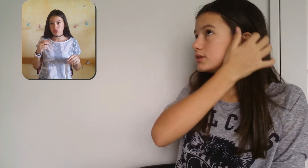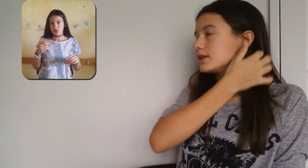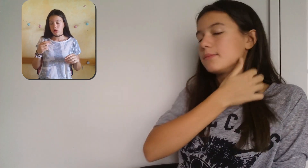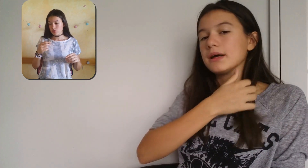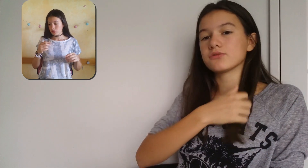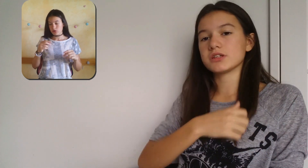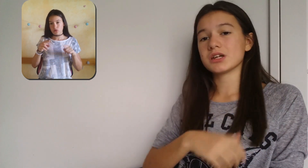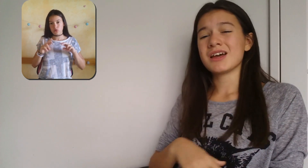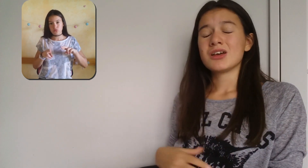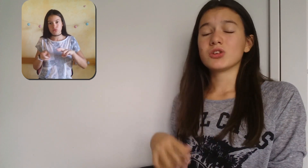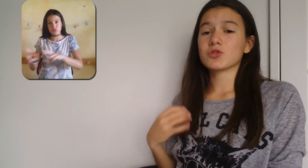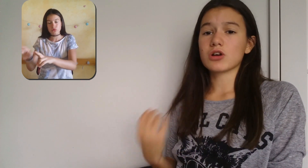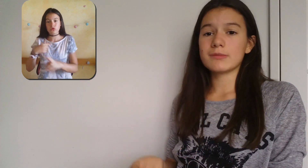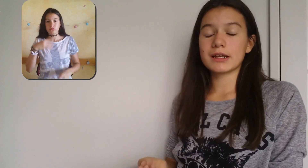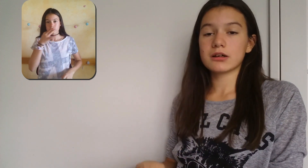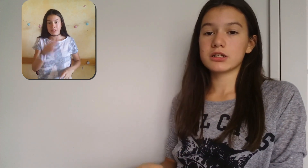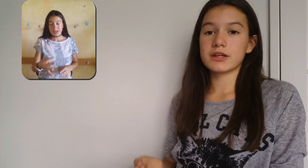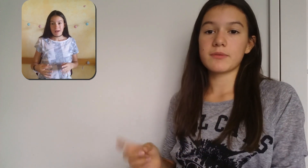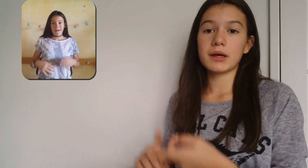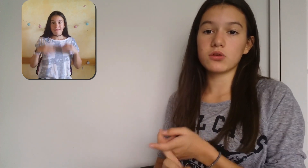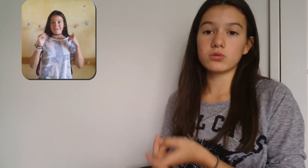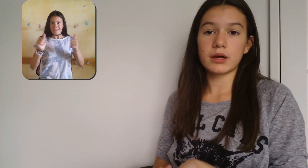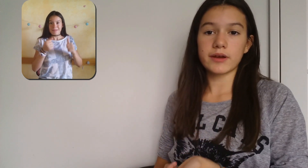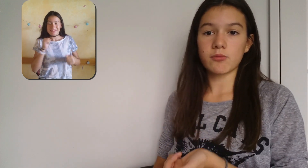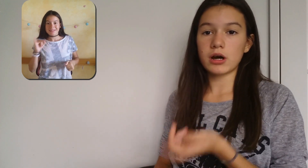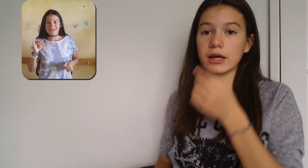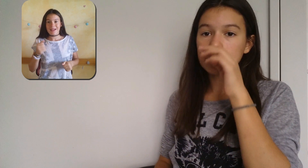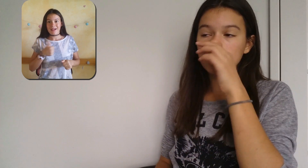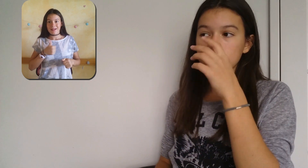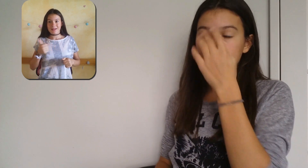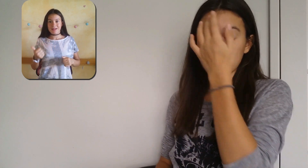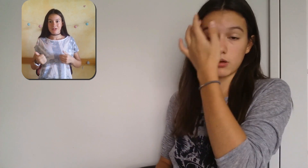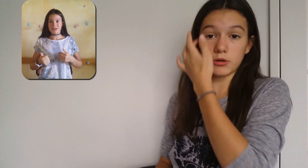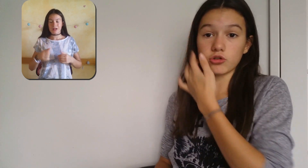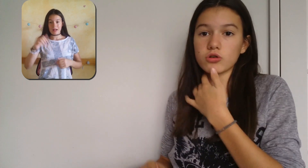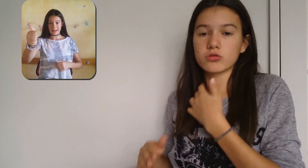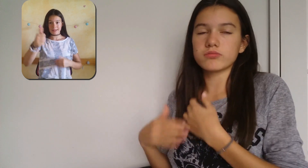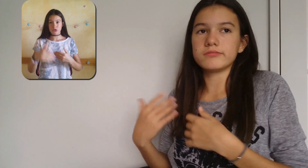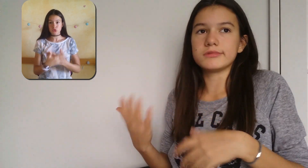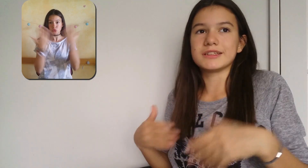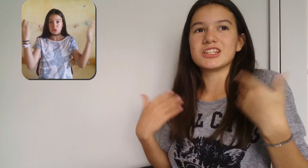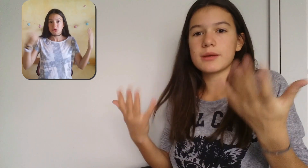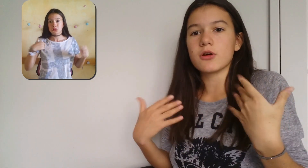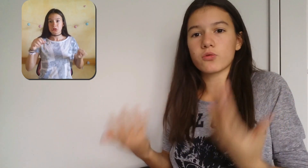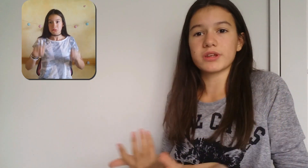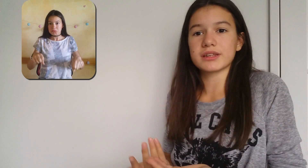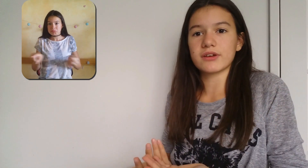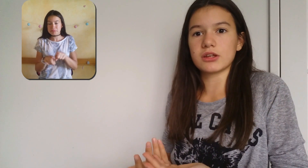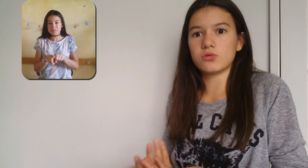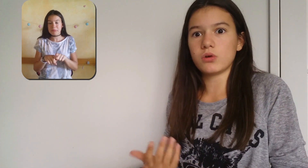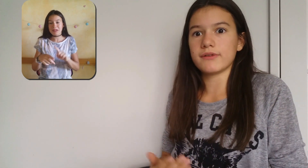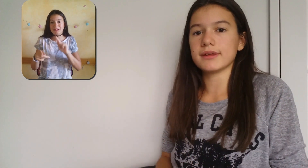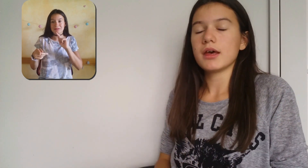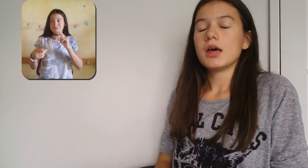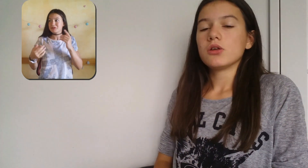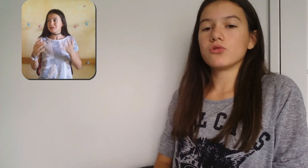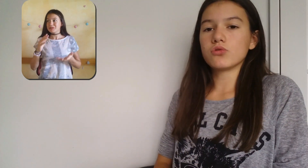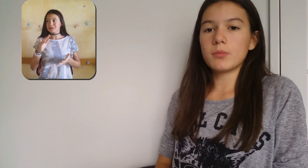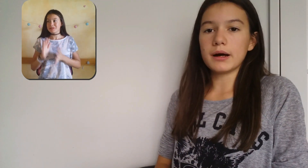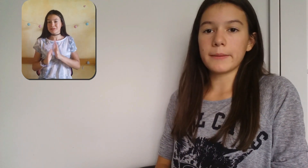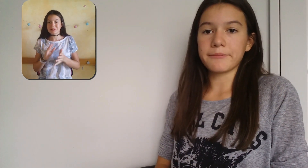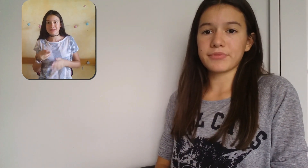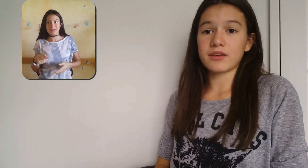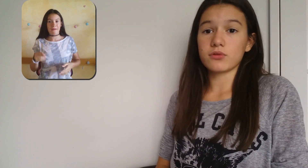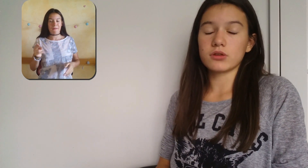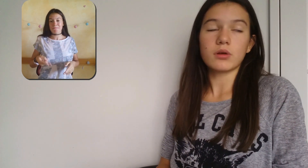je connaissais les bases, on va dire. Sauf que comme à l'école j'avais pas de sourds avec moi et que j'étais jamais en contact avec des sourds en fait, du